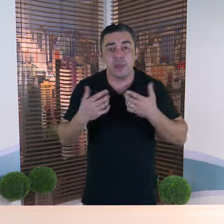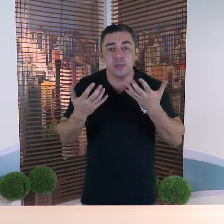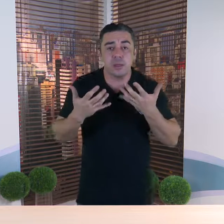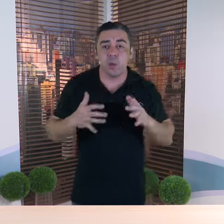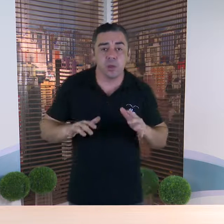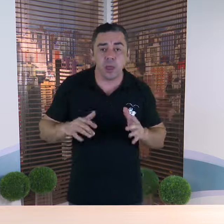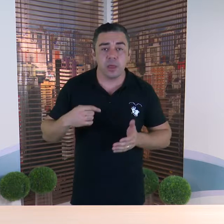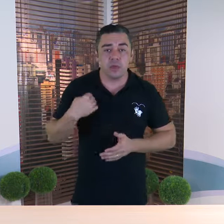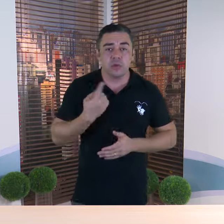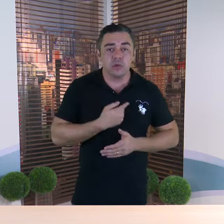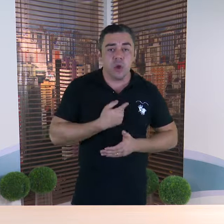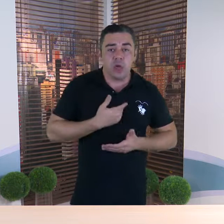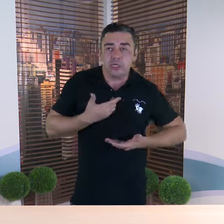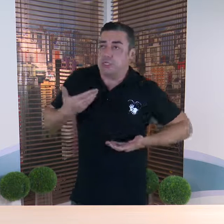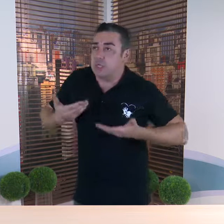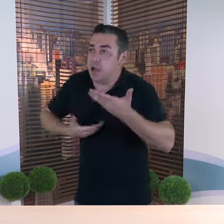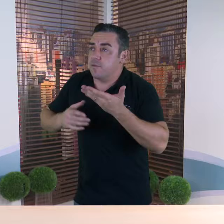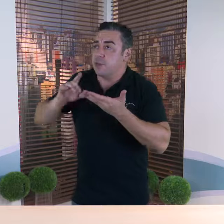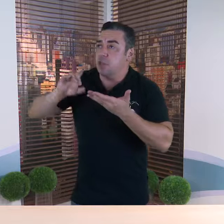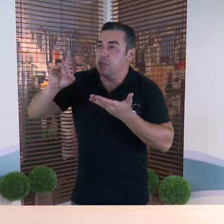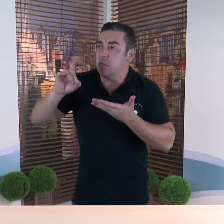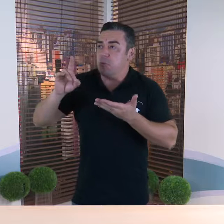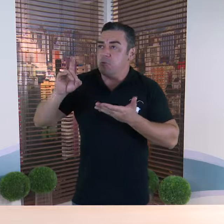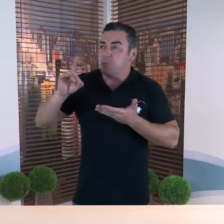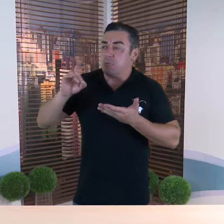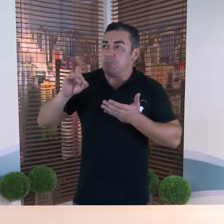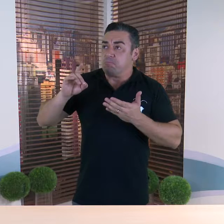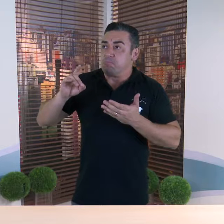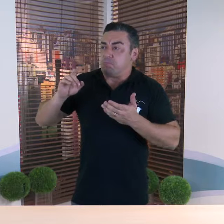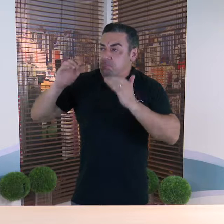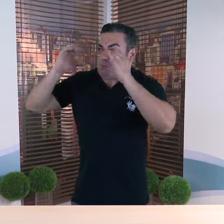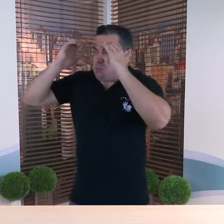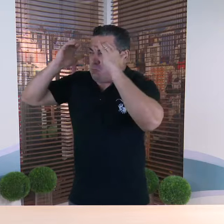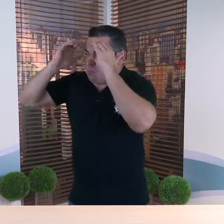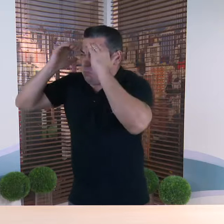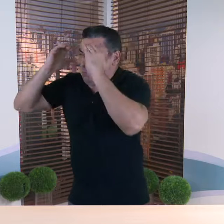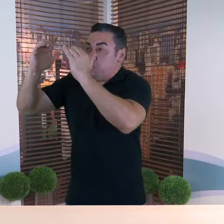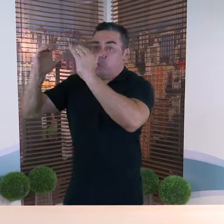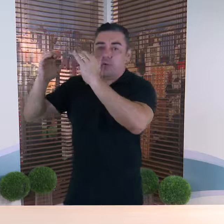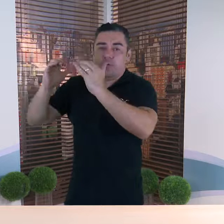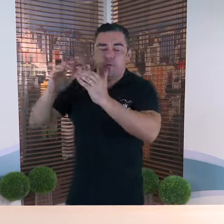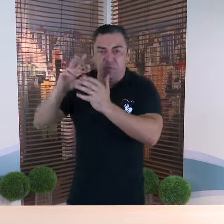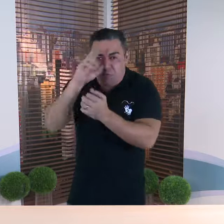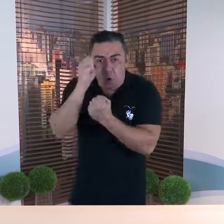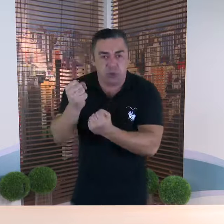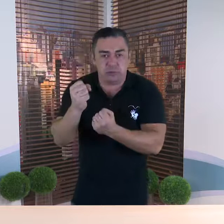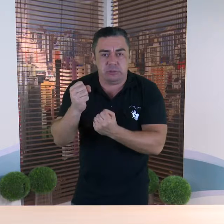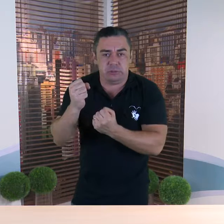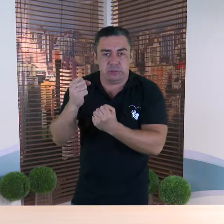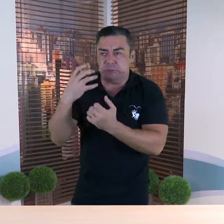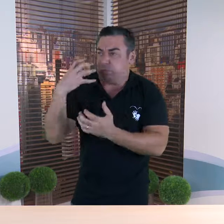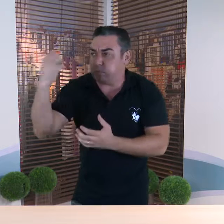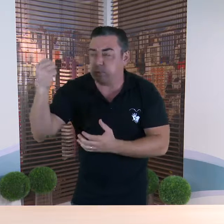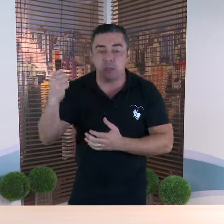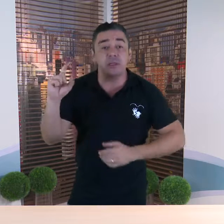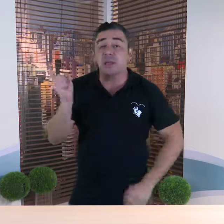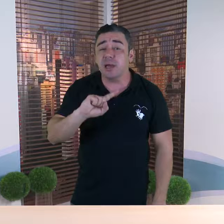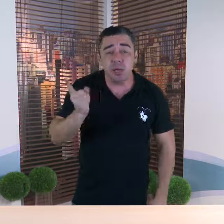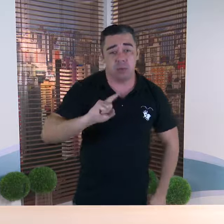não deseja que ninguém o sirva ou o ame forçadamente. O amor forçado não é amor,